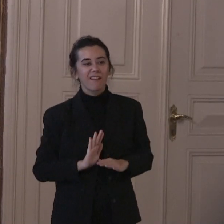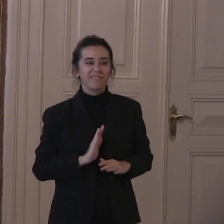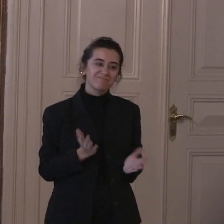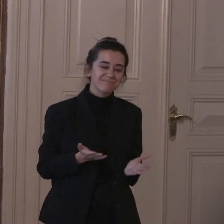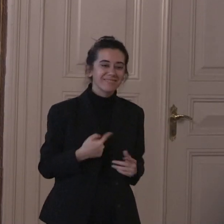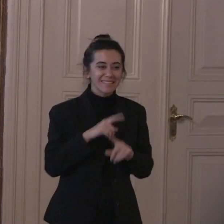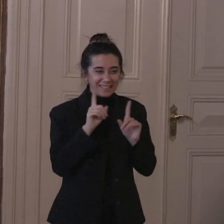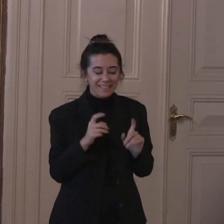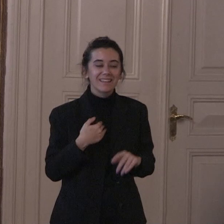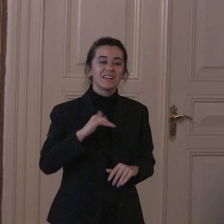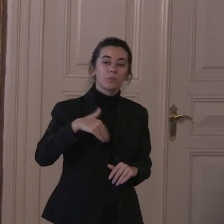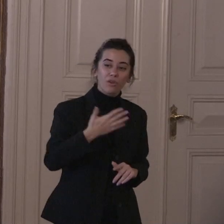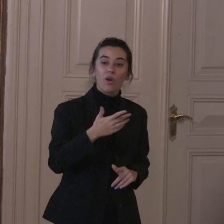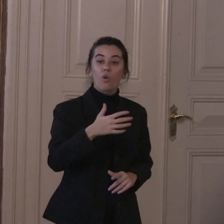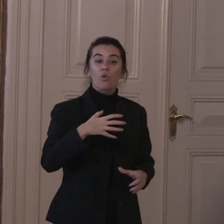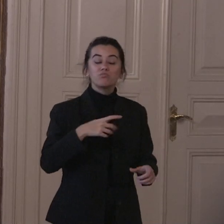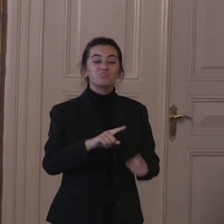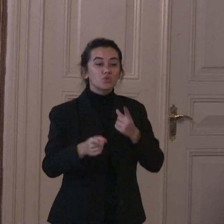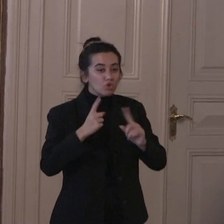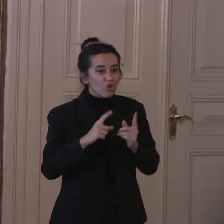Gerek bu köpüsteki hocaların gerek Emirgar'da